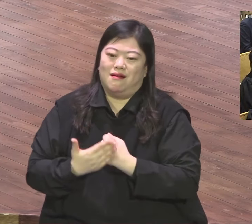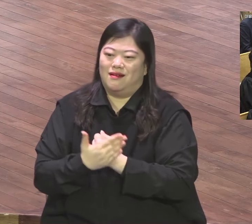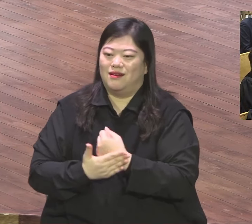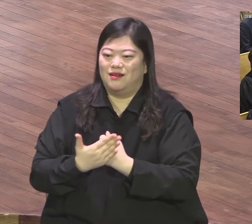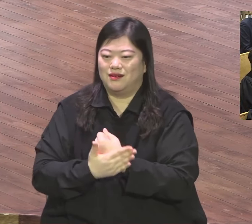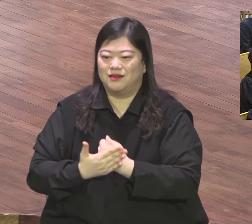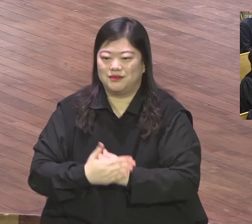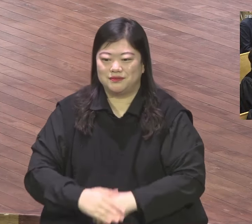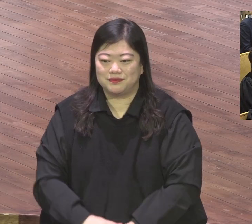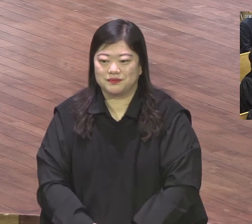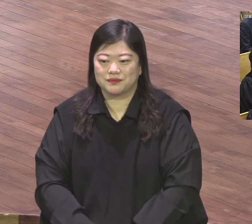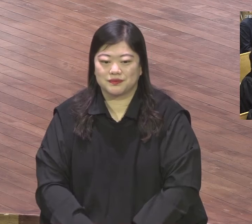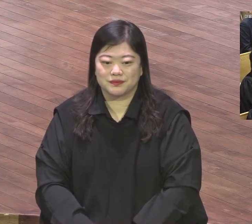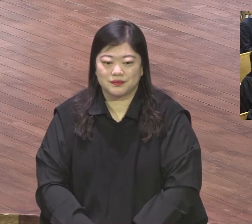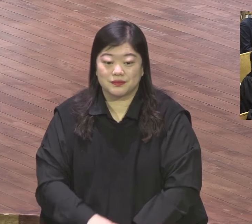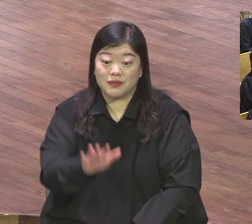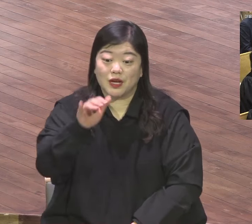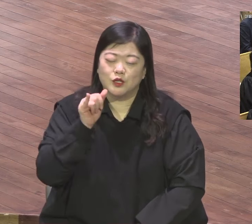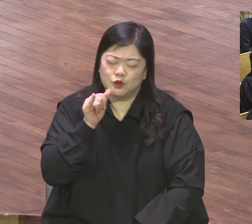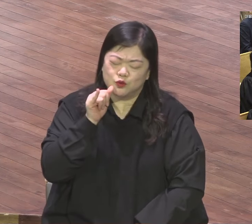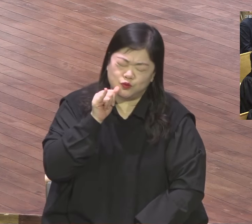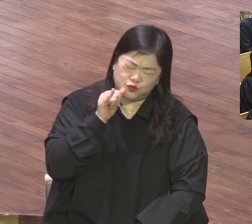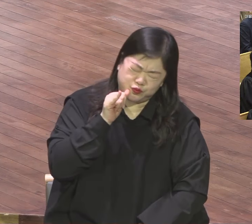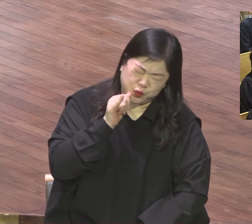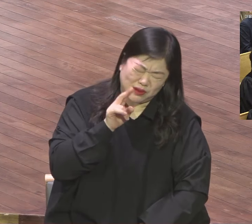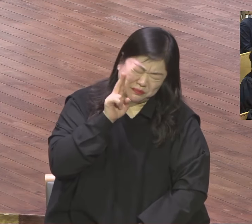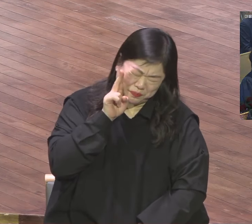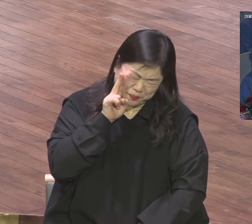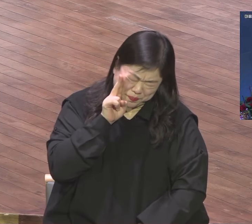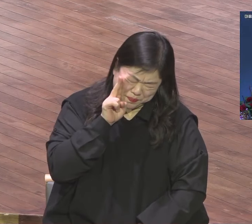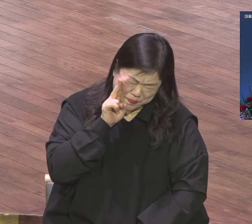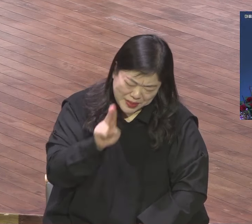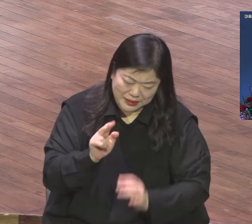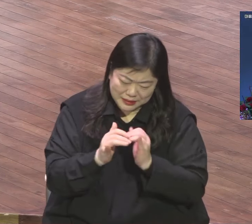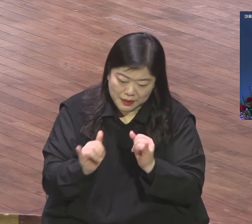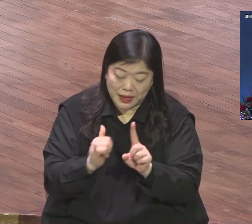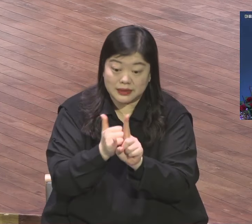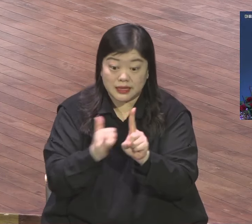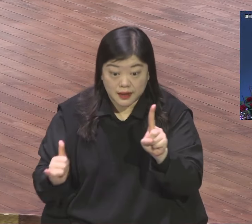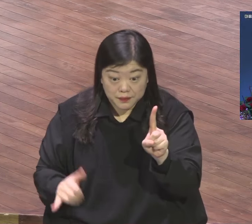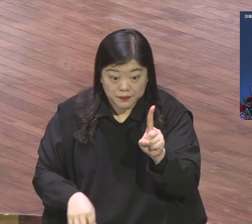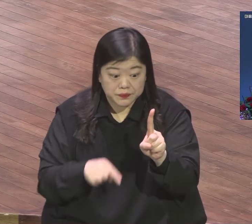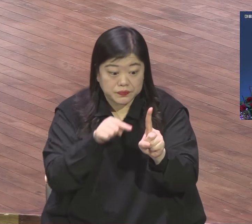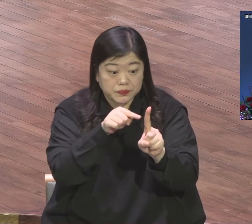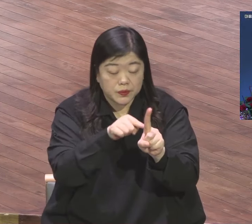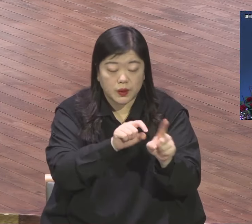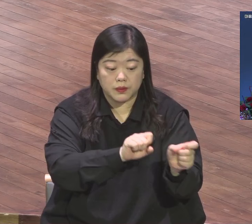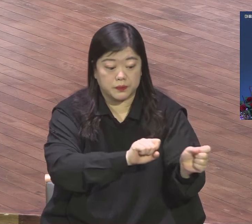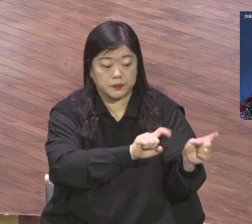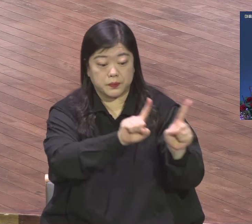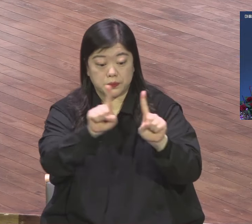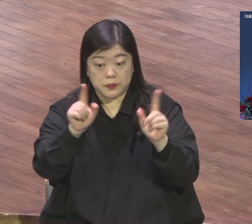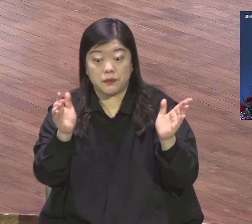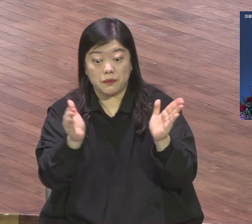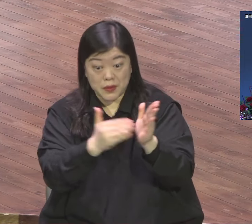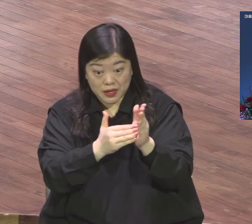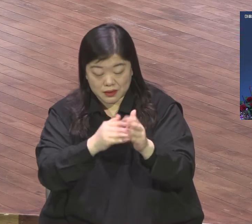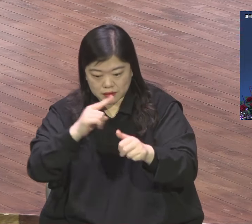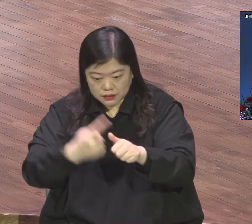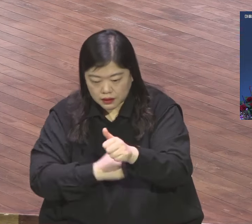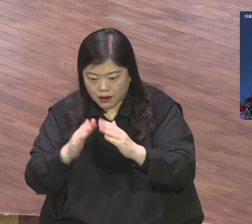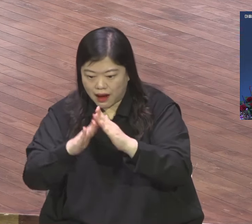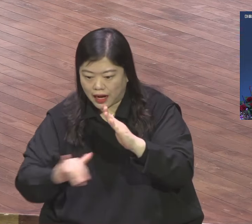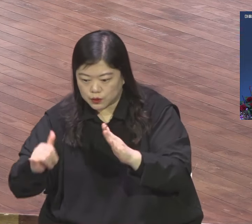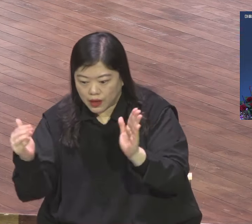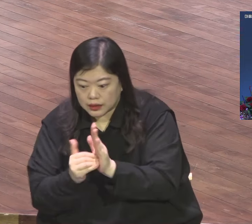사실 한 명의 중독자가 치유가 되고 회복이 되면 그 가족들까지 그렇게 다 죽게 돌아오는